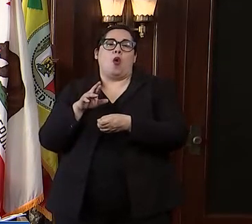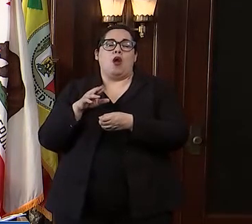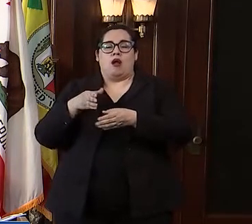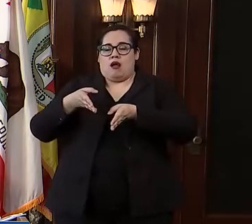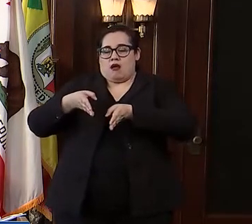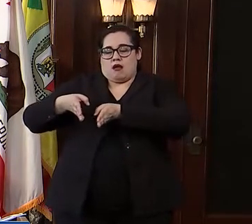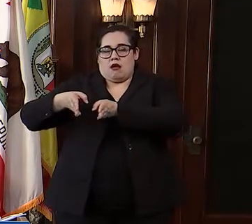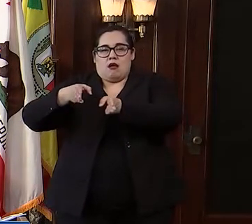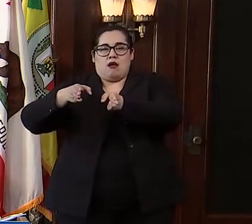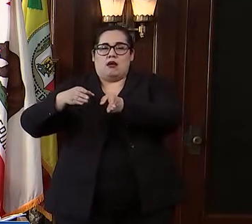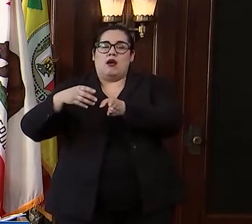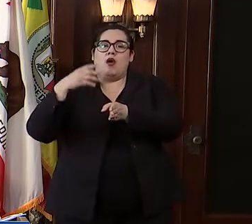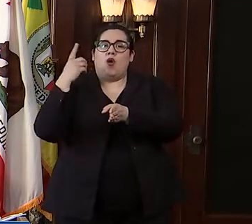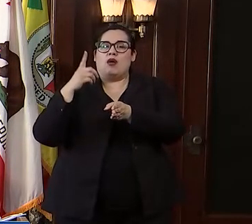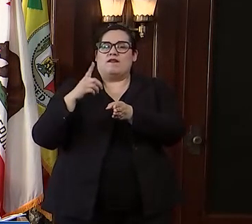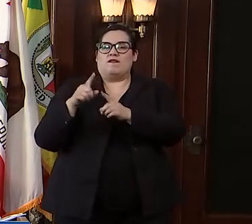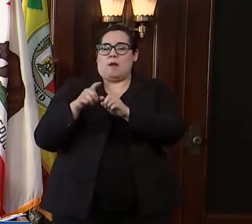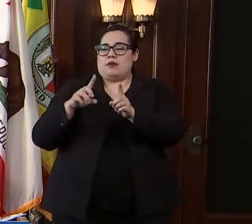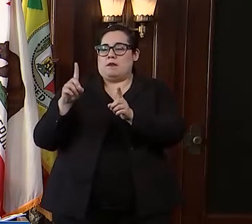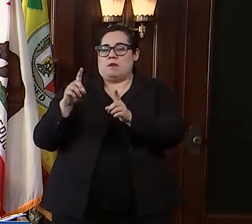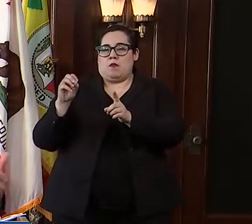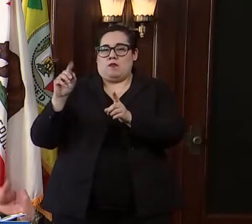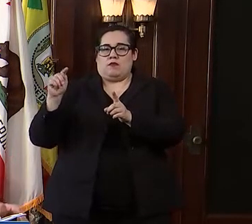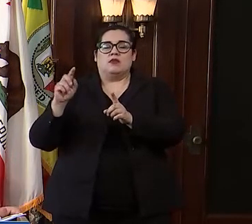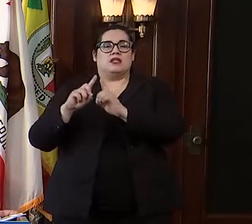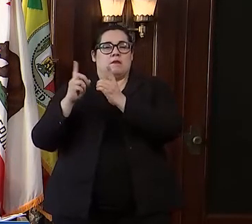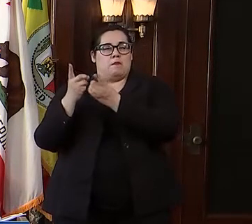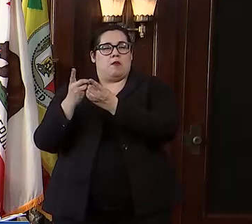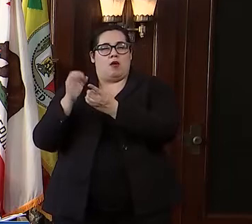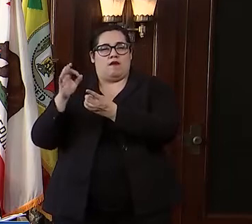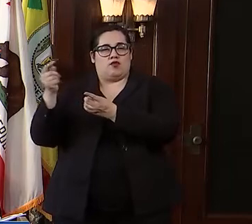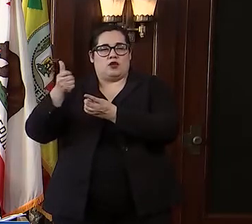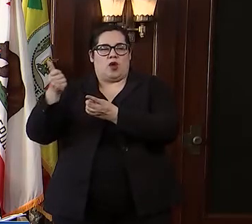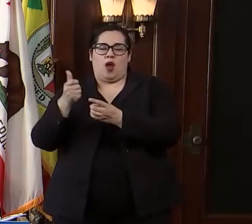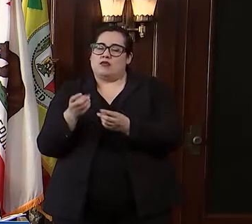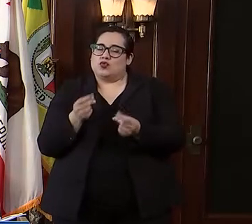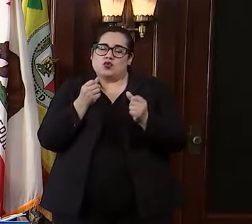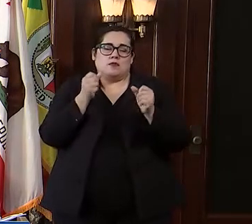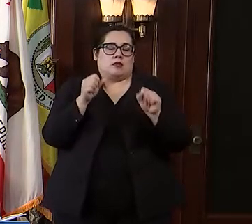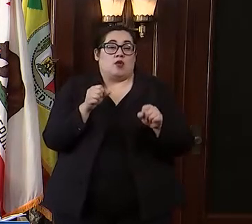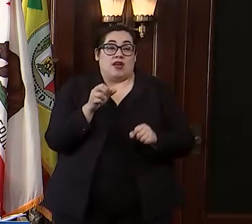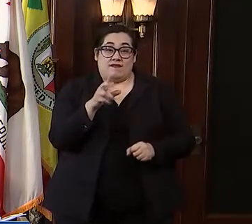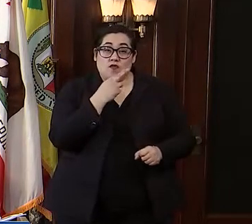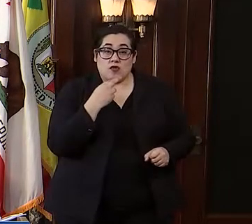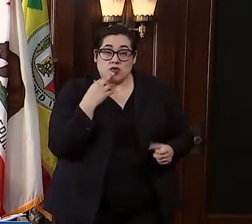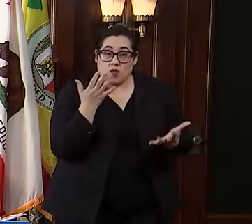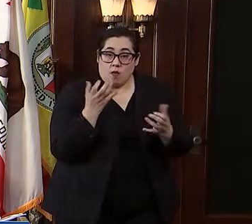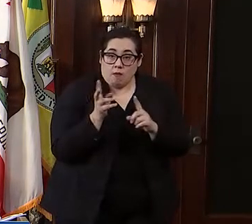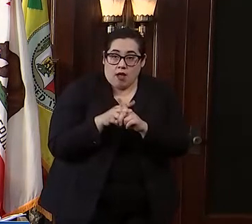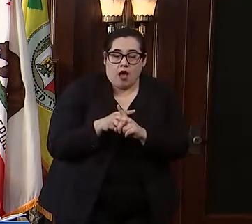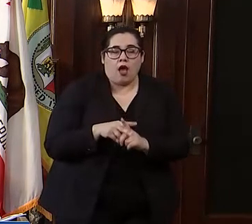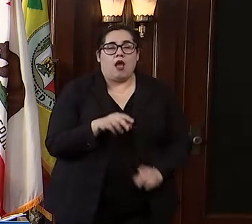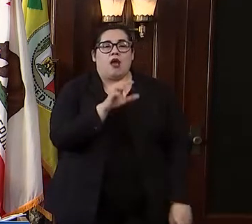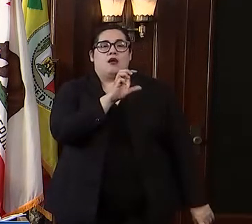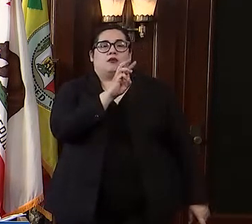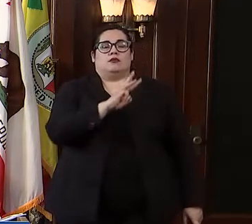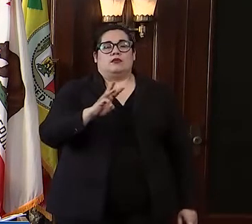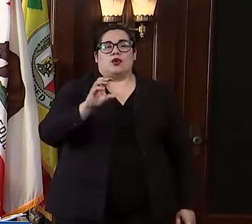lo más pronto posible. Y restaurantes deben visitar la página